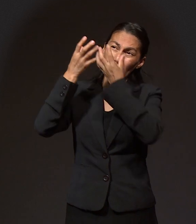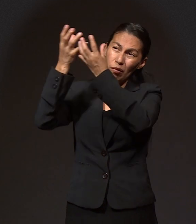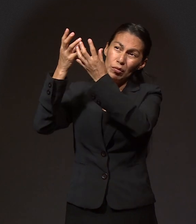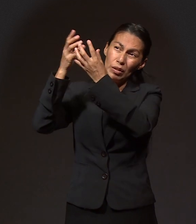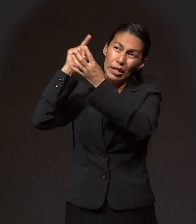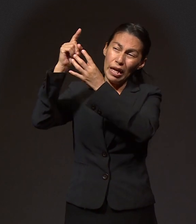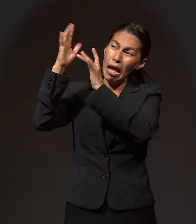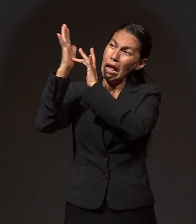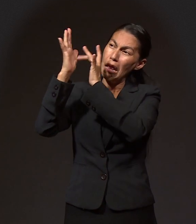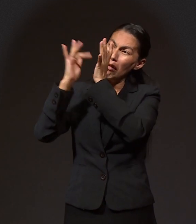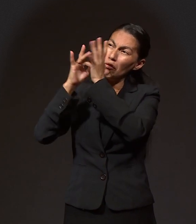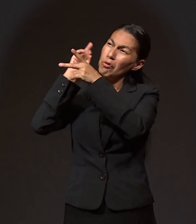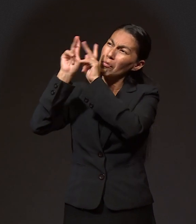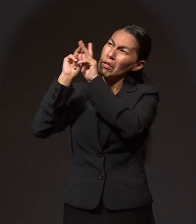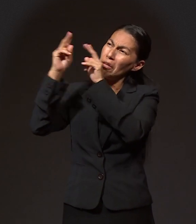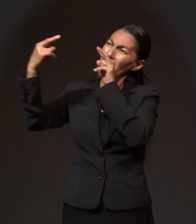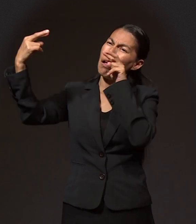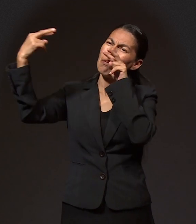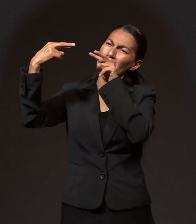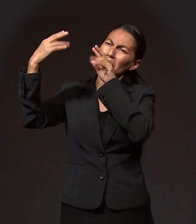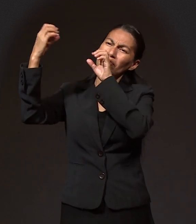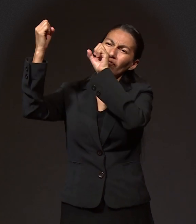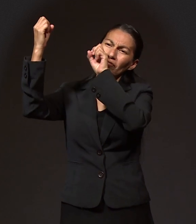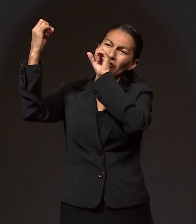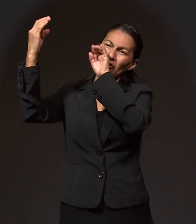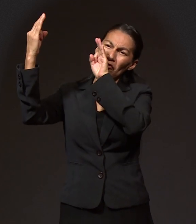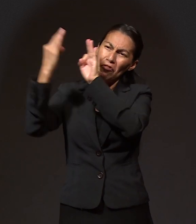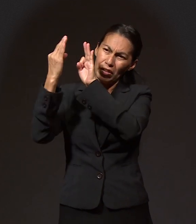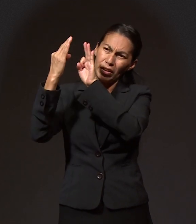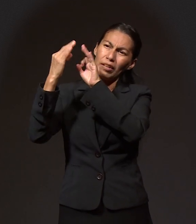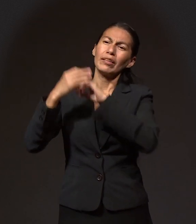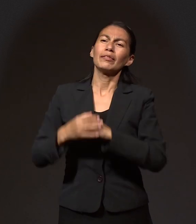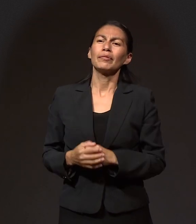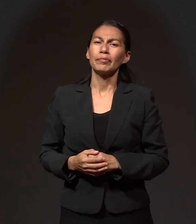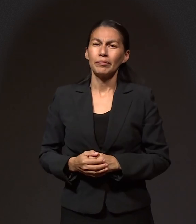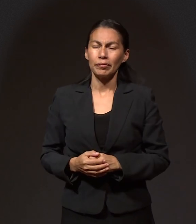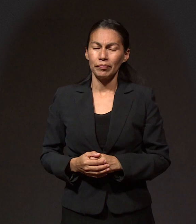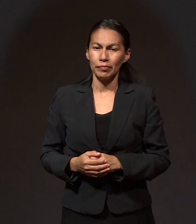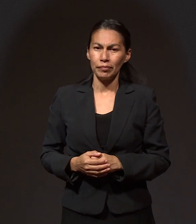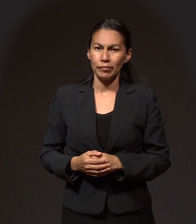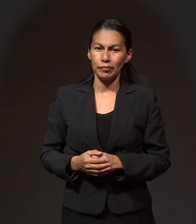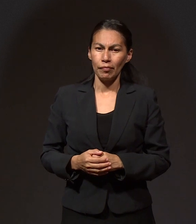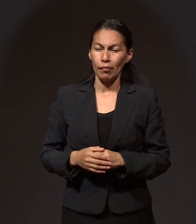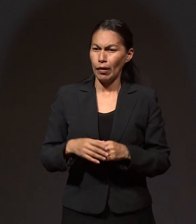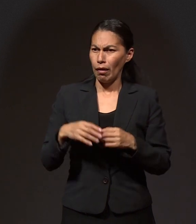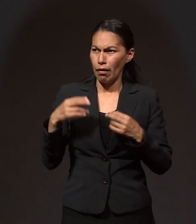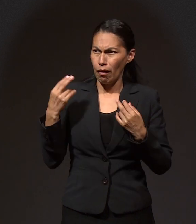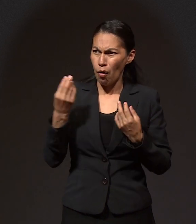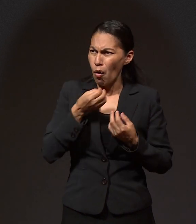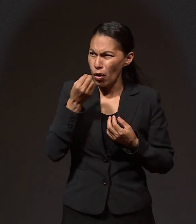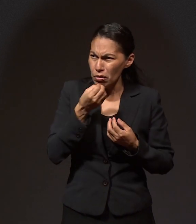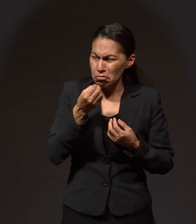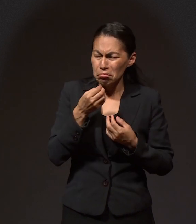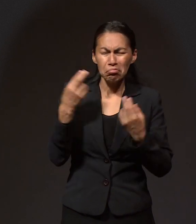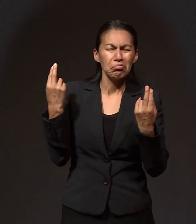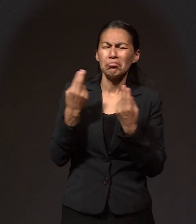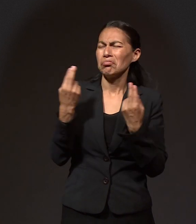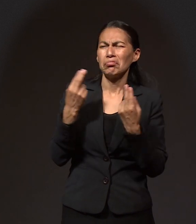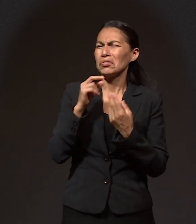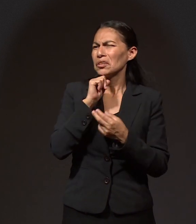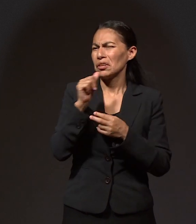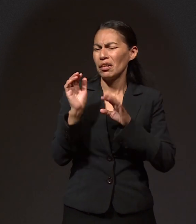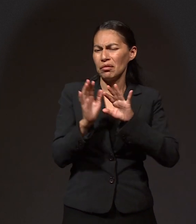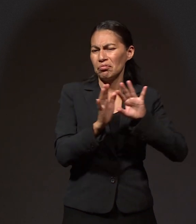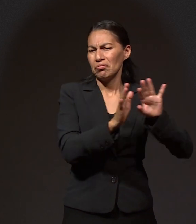yo quiero enfatizar esto a los televidentes. La oración no es un fin en sí mismo. Es el medio para comunicarnos